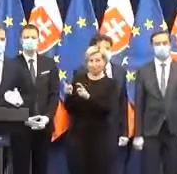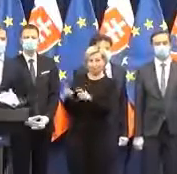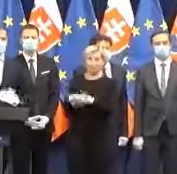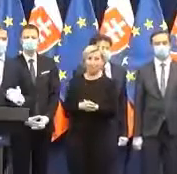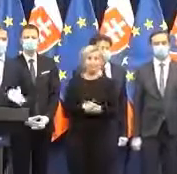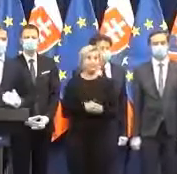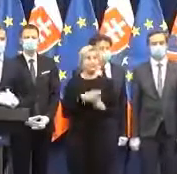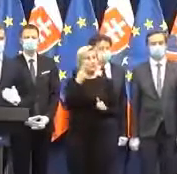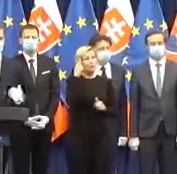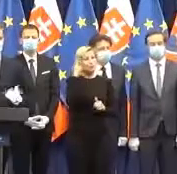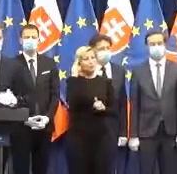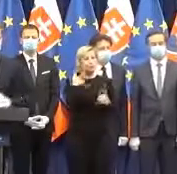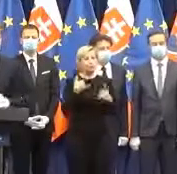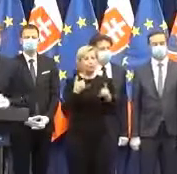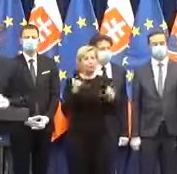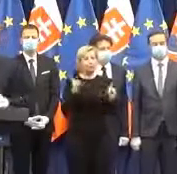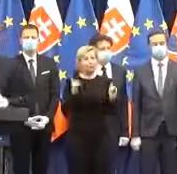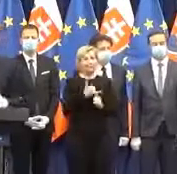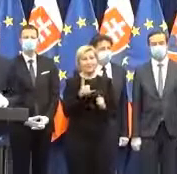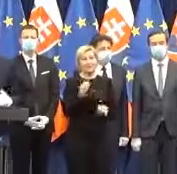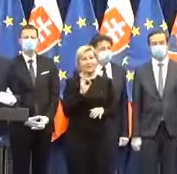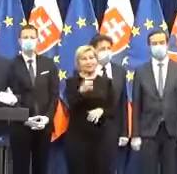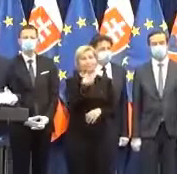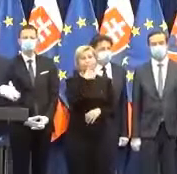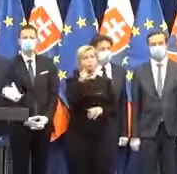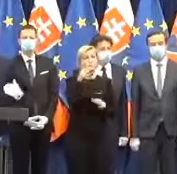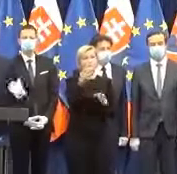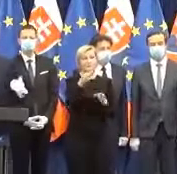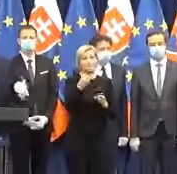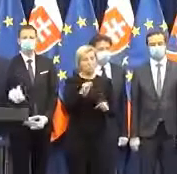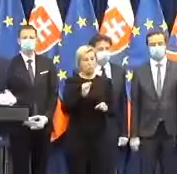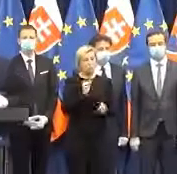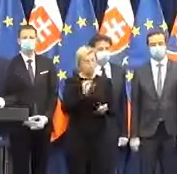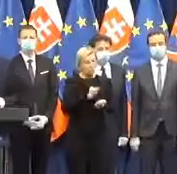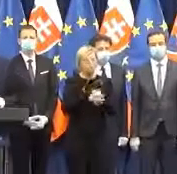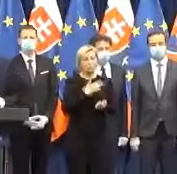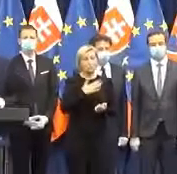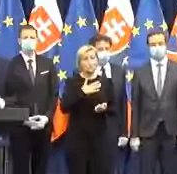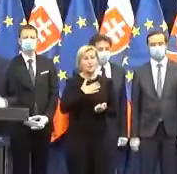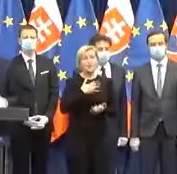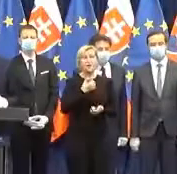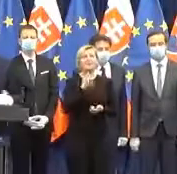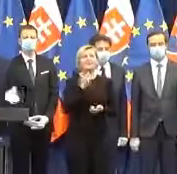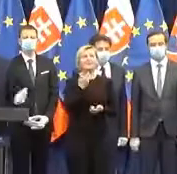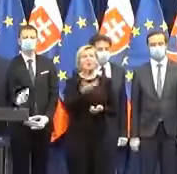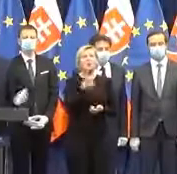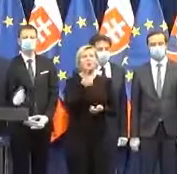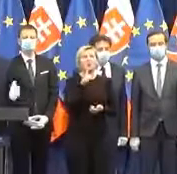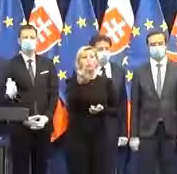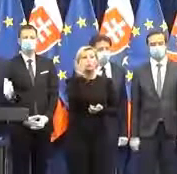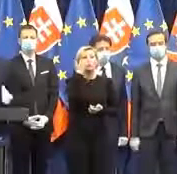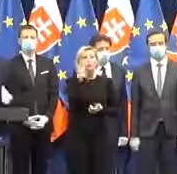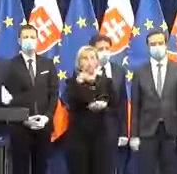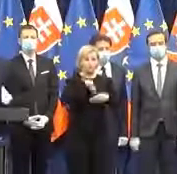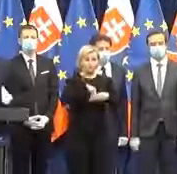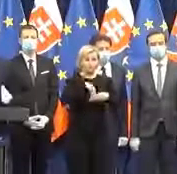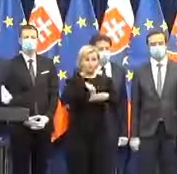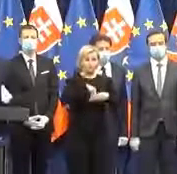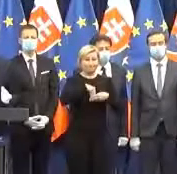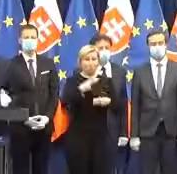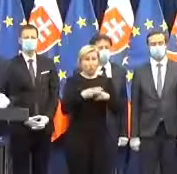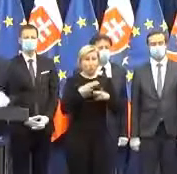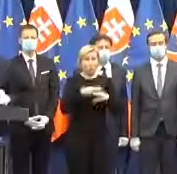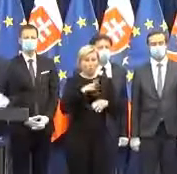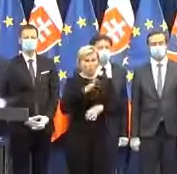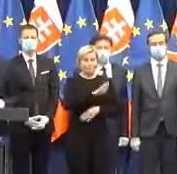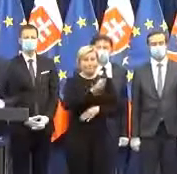zrejme medzi nami, nie že zrejme, ale na 100%, medzi nami možno stovky nositeľov tejto choroby, ale keďže netestujeme, nevieme ich identifikovať a